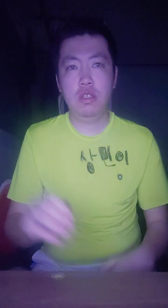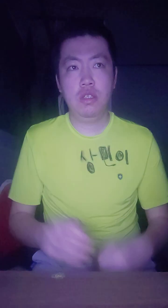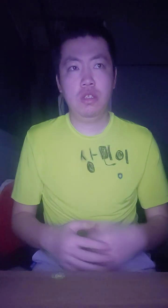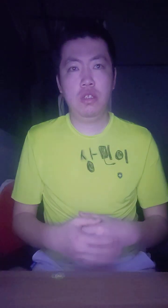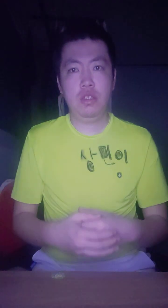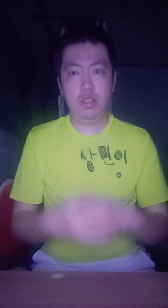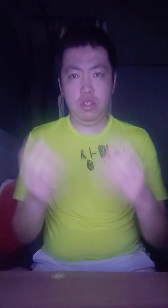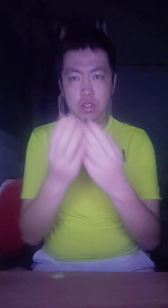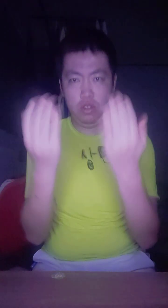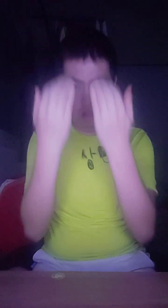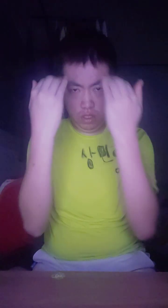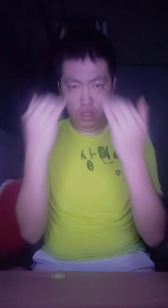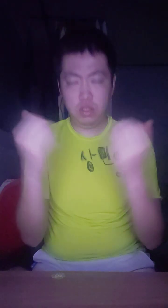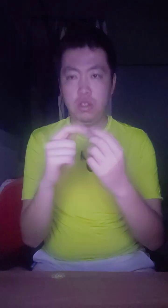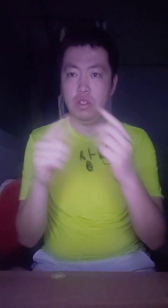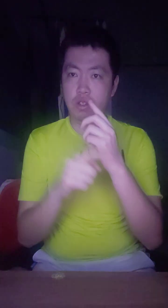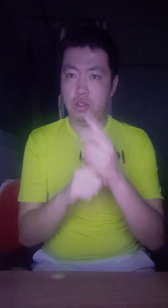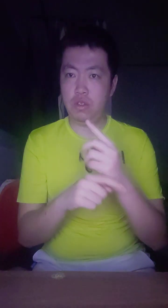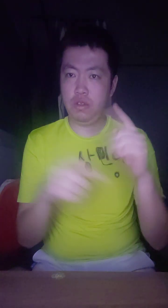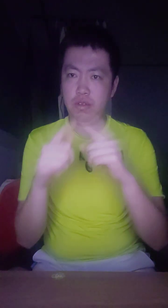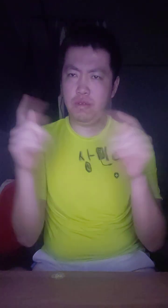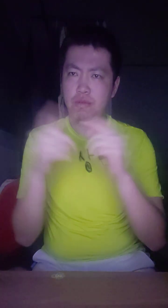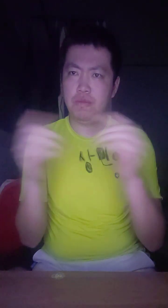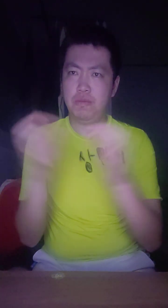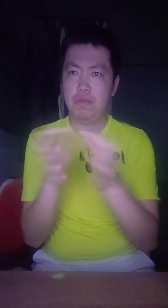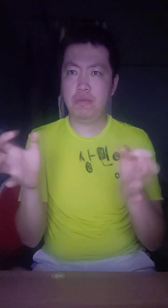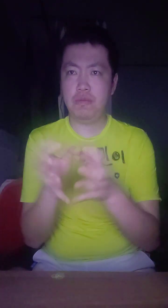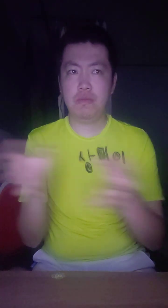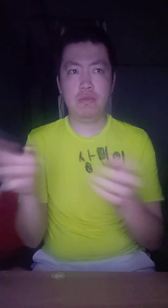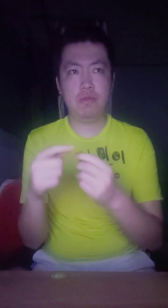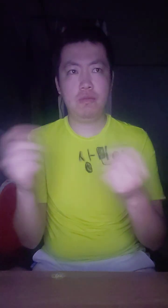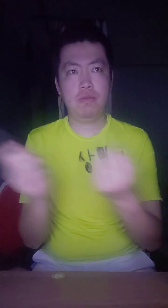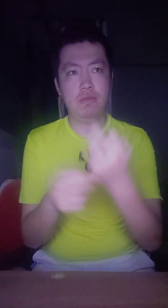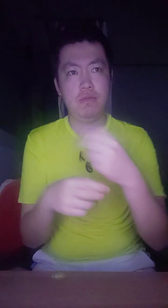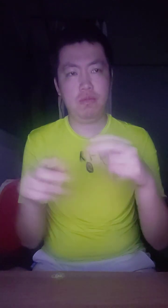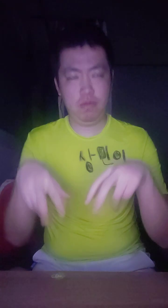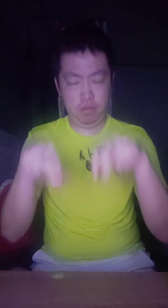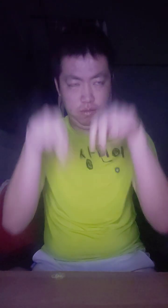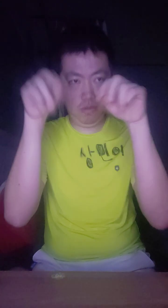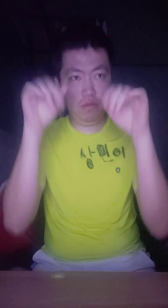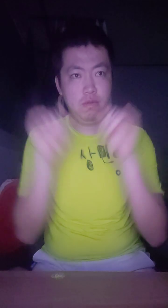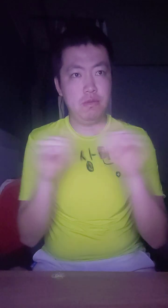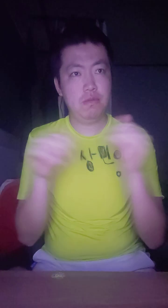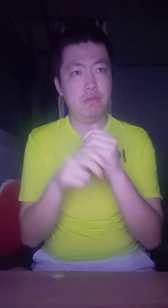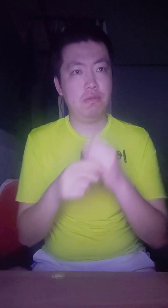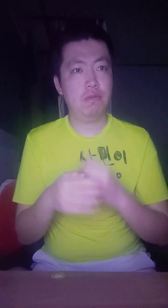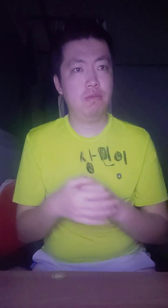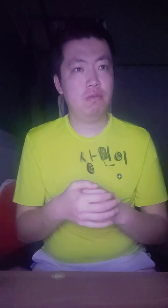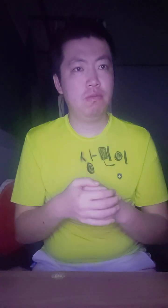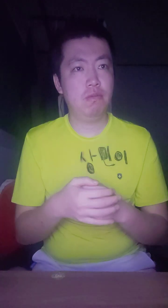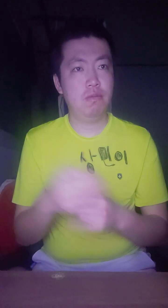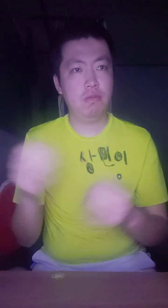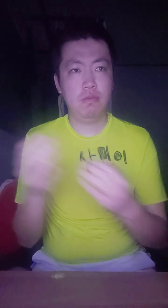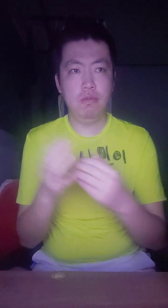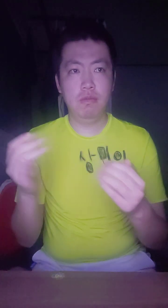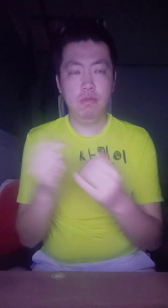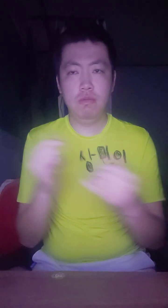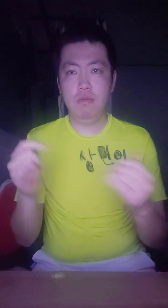연일 무더위가 계속되는 상황에서 대구의 한 아파트 단지에 대규모 정전이 발생했습니다. 아직까지 완전히 복구가 되지